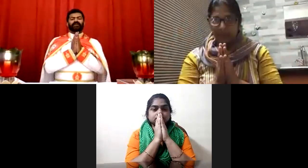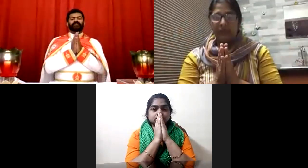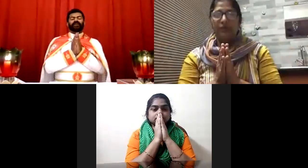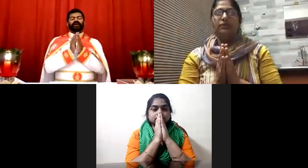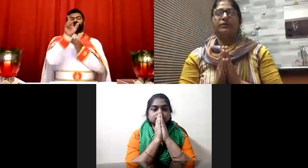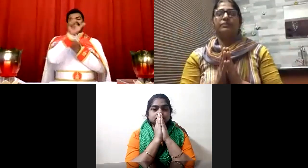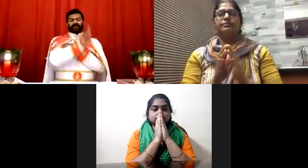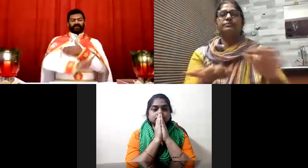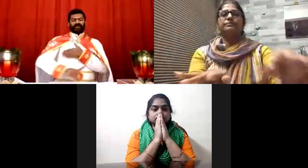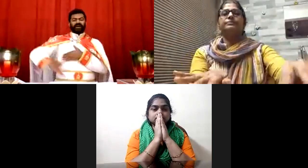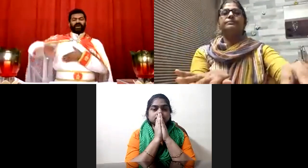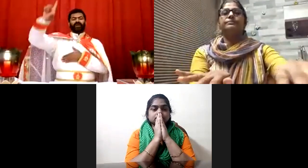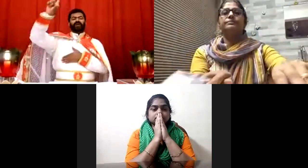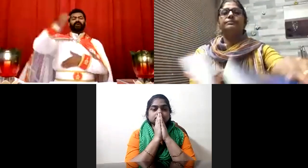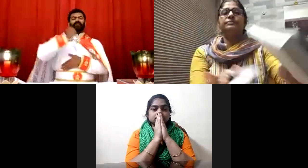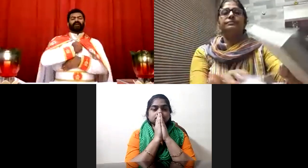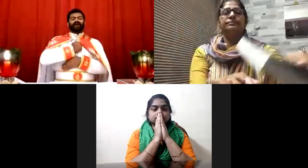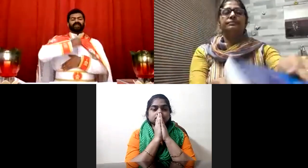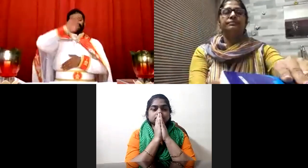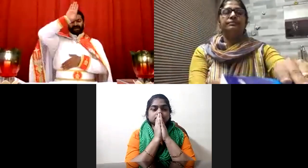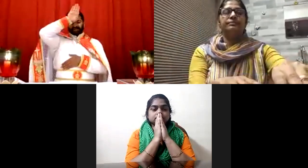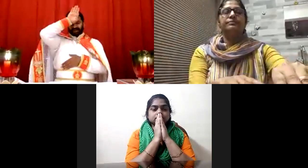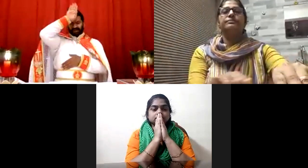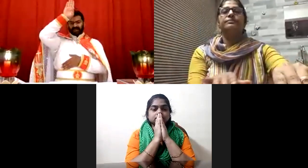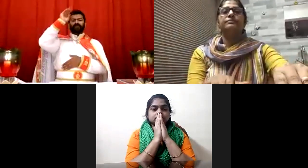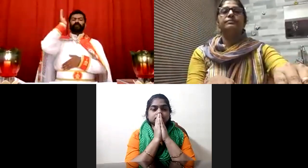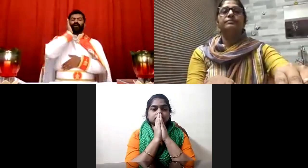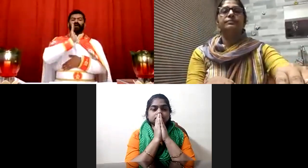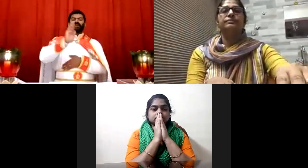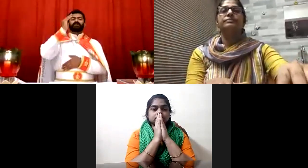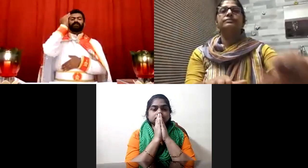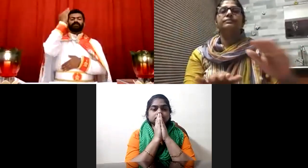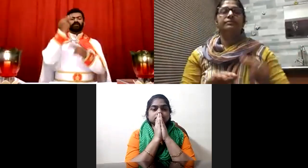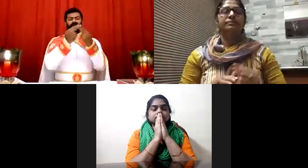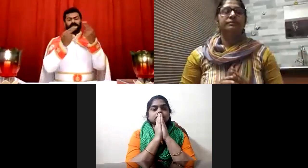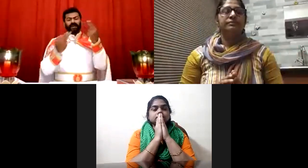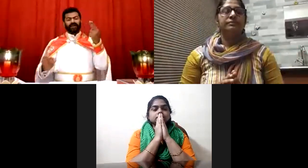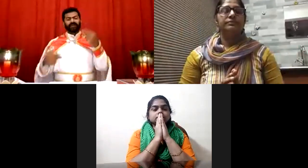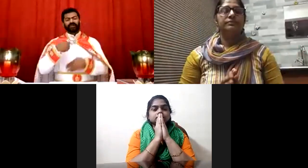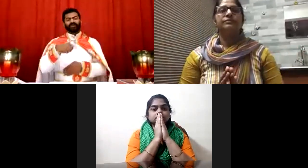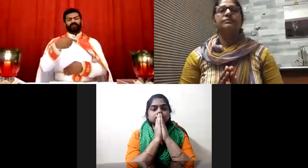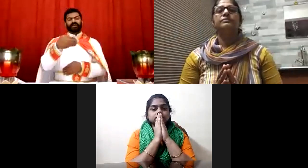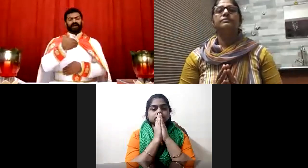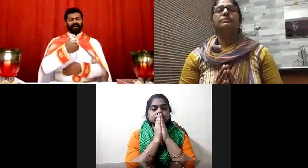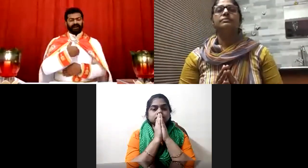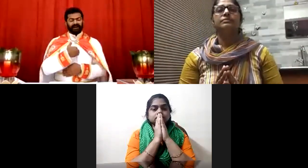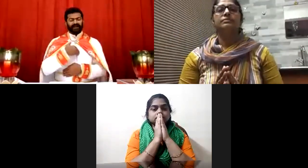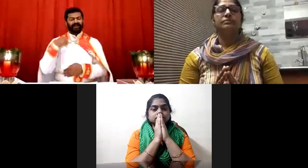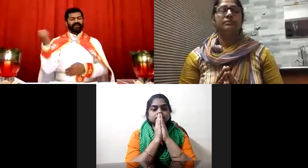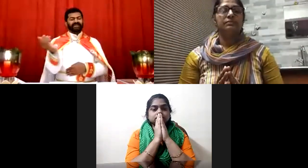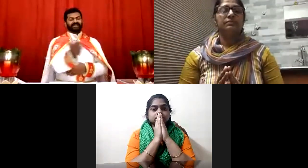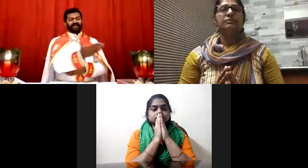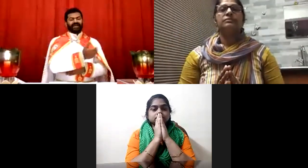ആമേൻ. കർത്താവേ മമ രാജാവേ, പാടും നിൻ പുകഴെന്നും